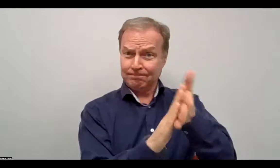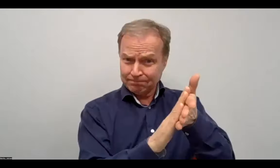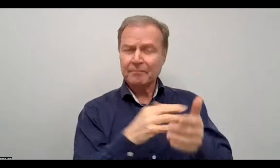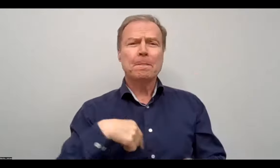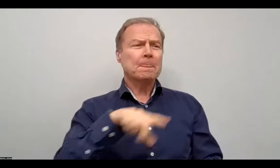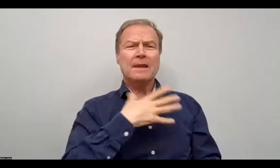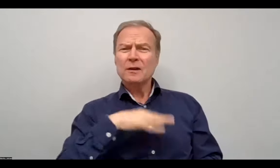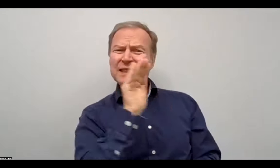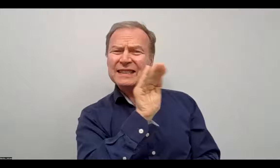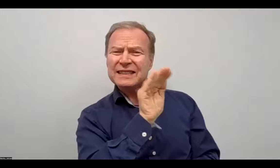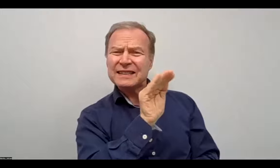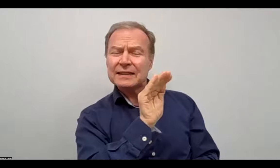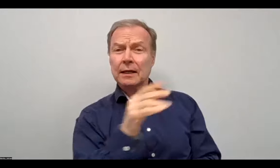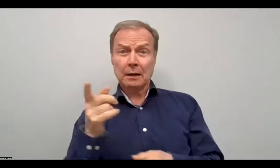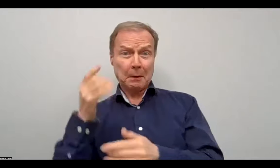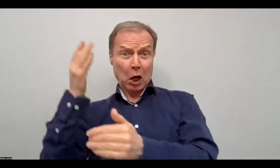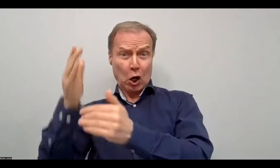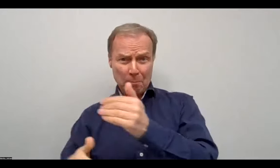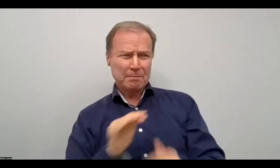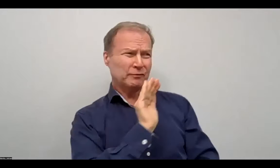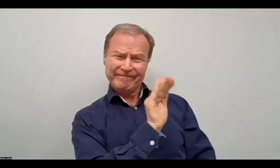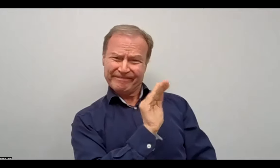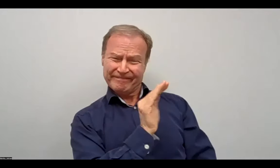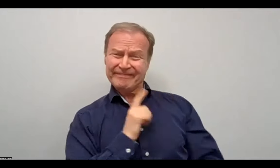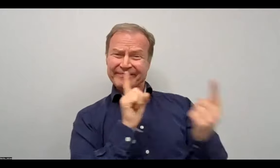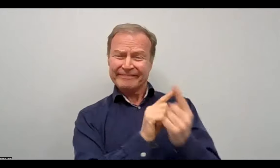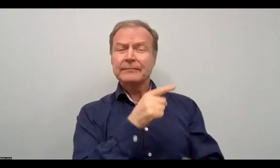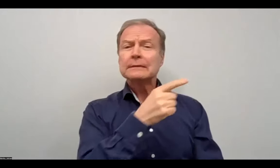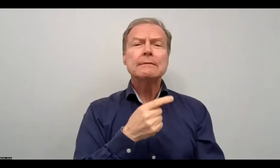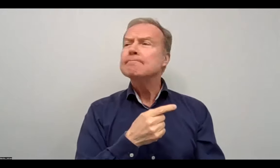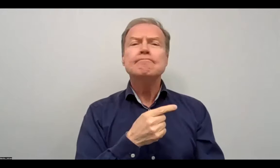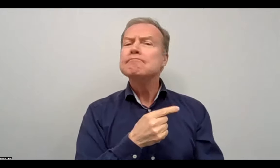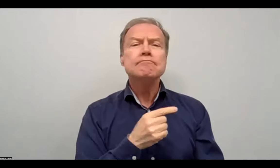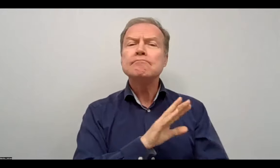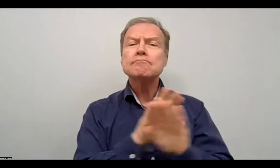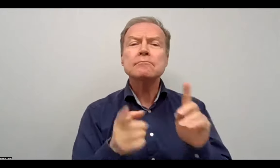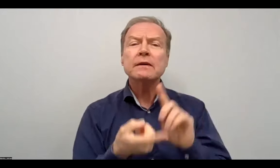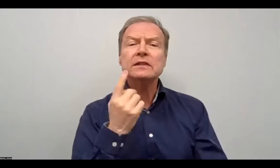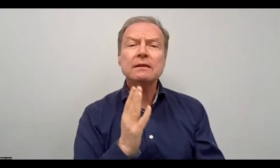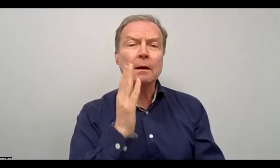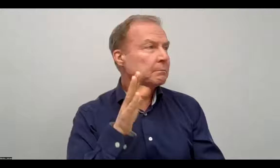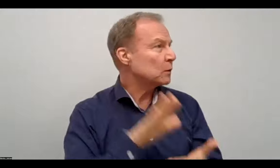palveluiden kehittämisestä, niin me ollaan yritetty saada tapaaminen. Nyt on kiire, kokeilu on